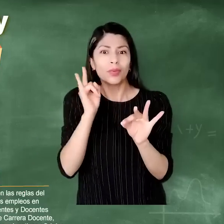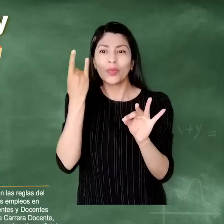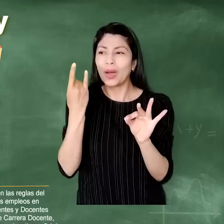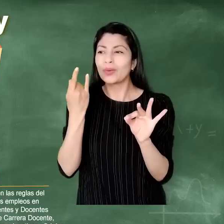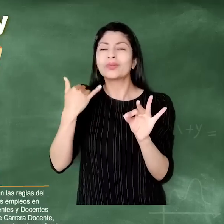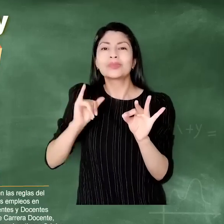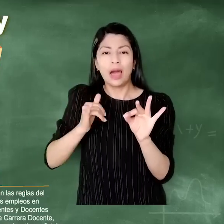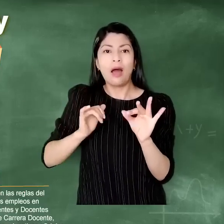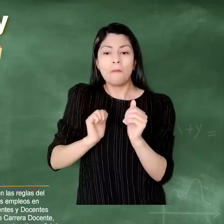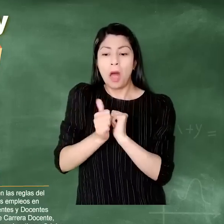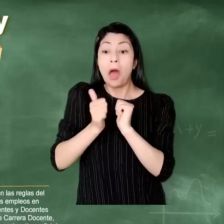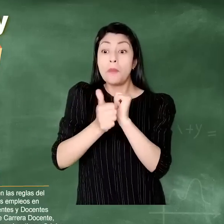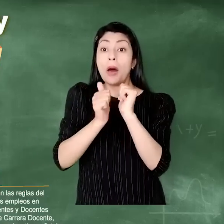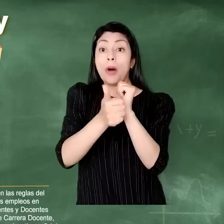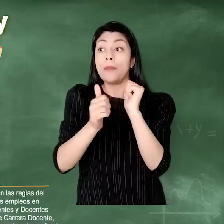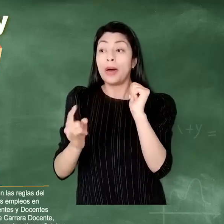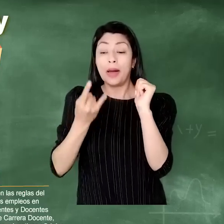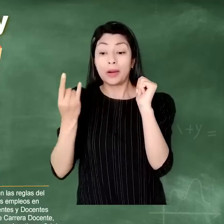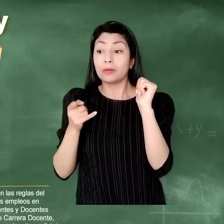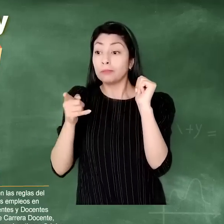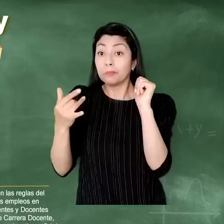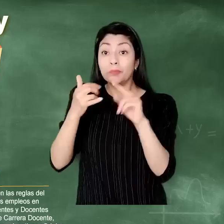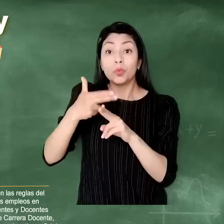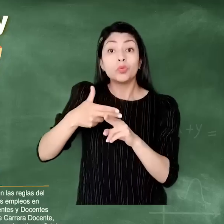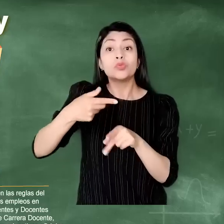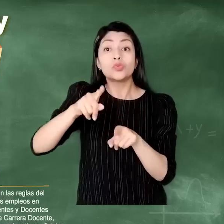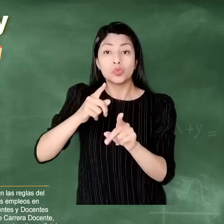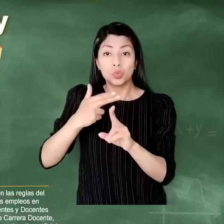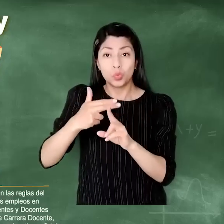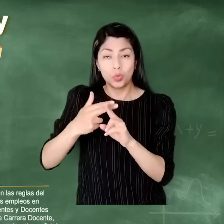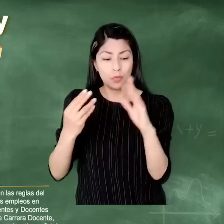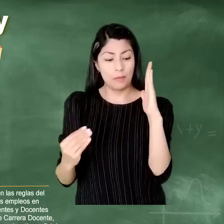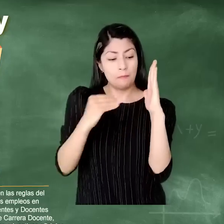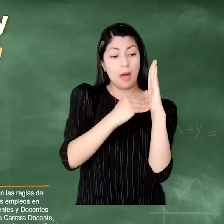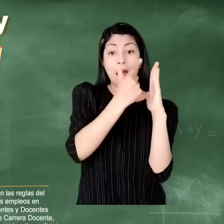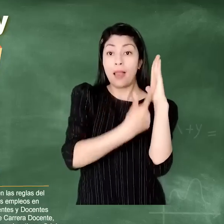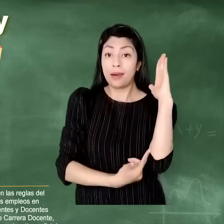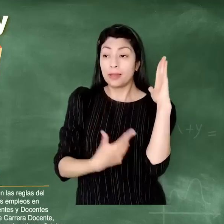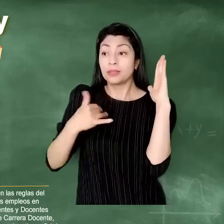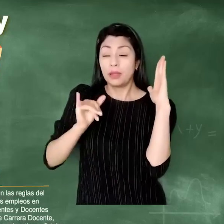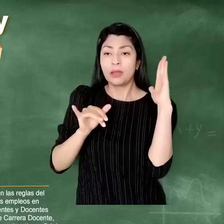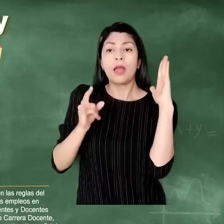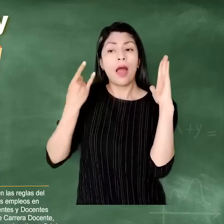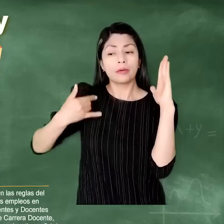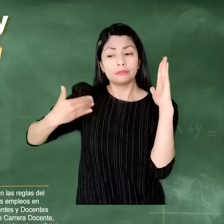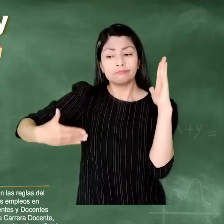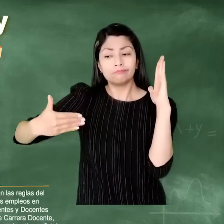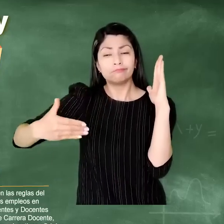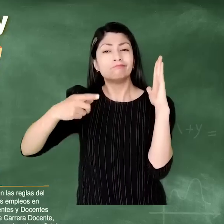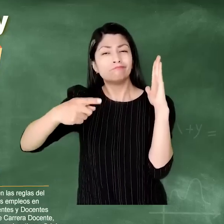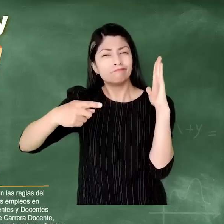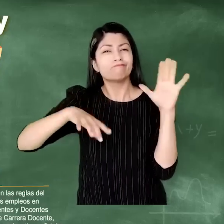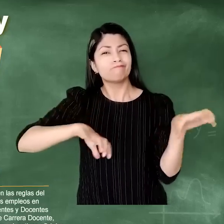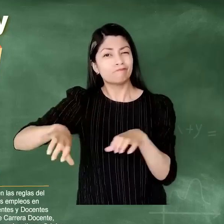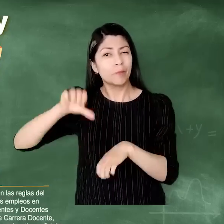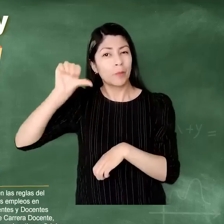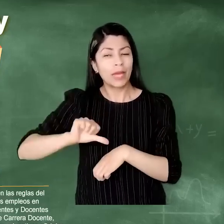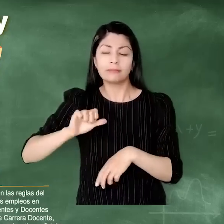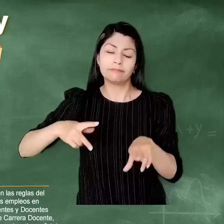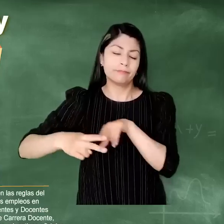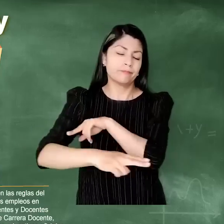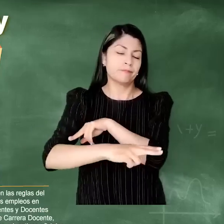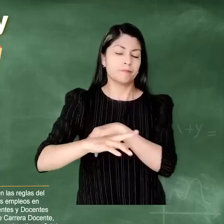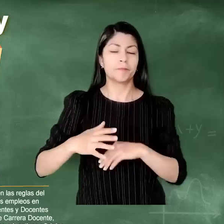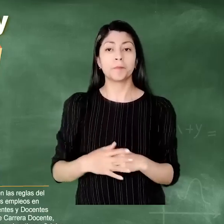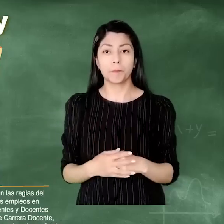del mismo, inclusive si ya hicieran parte de una lista de elegibles, sin perjuicio de las demás acciones legales a que